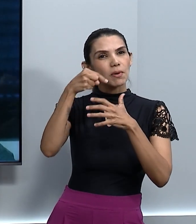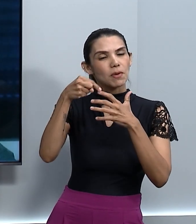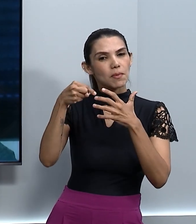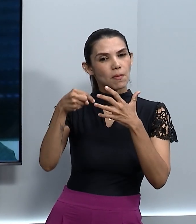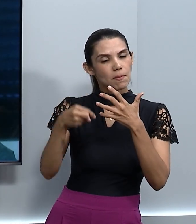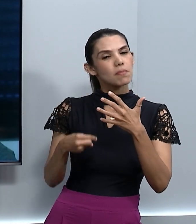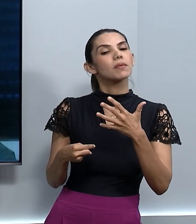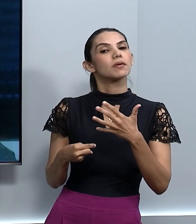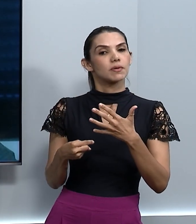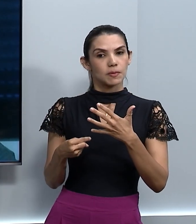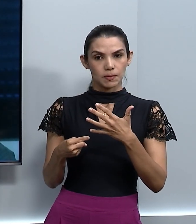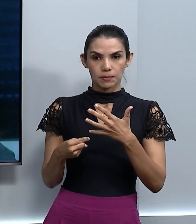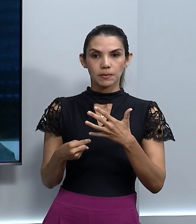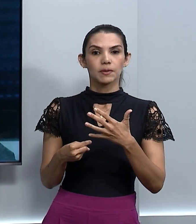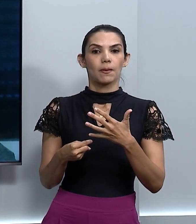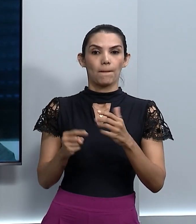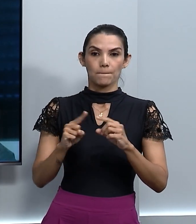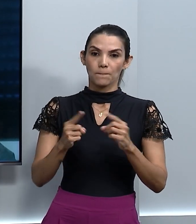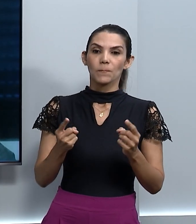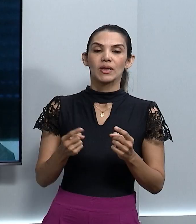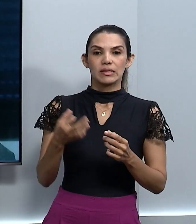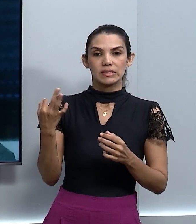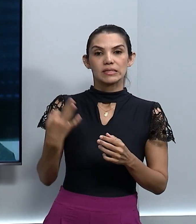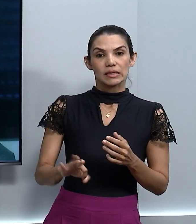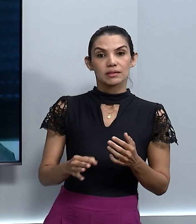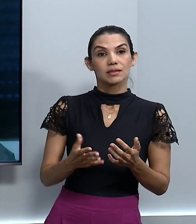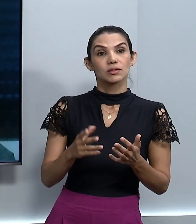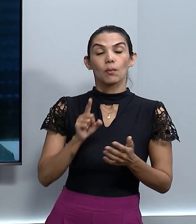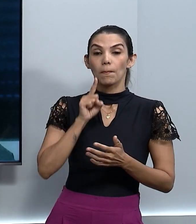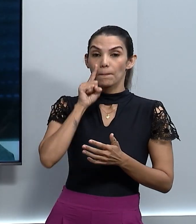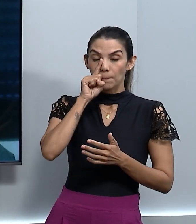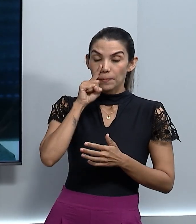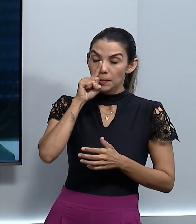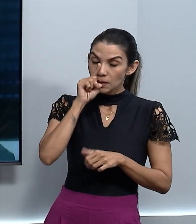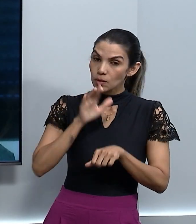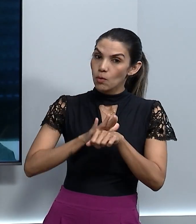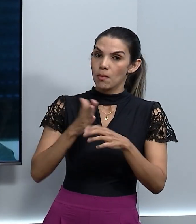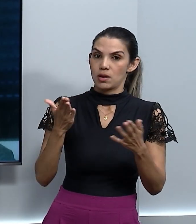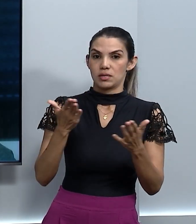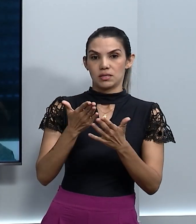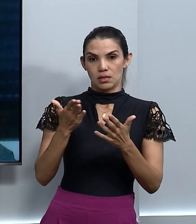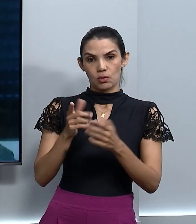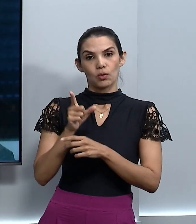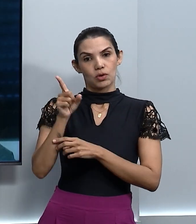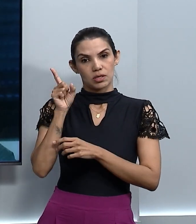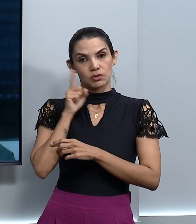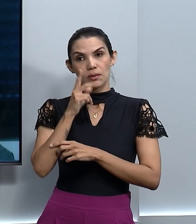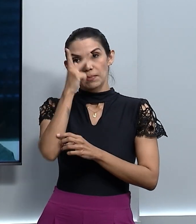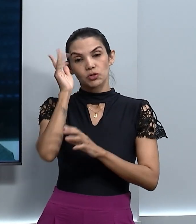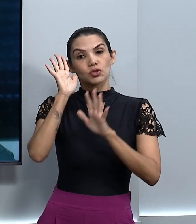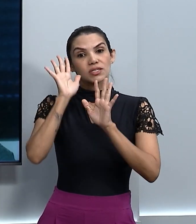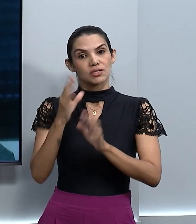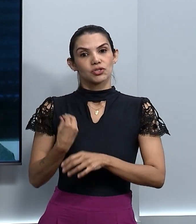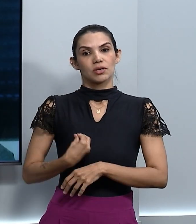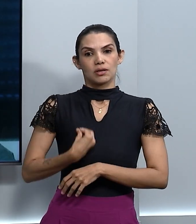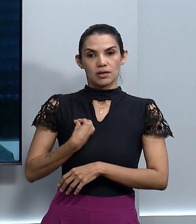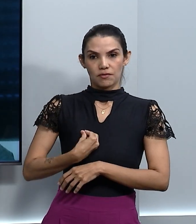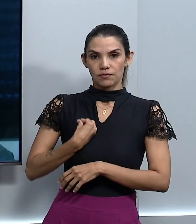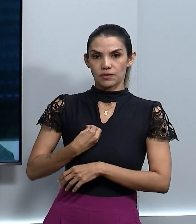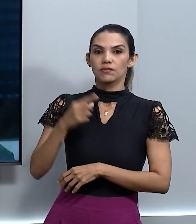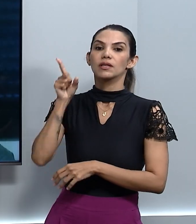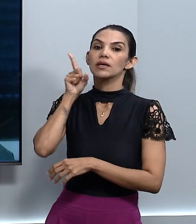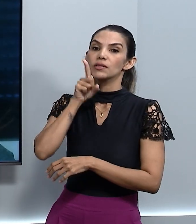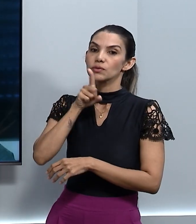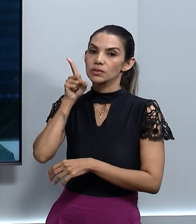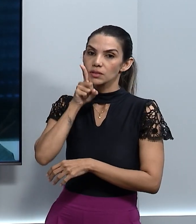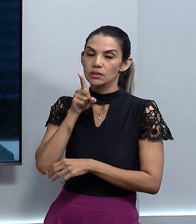né? Mas, com certeza, o risco é maior, né? Então, tanto para quem já está no território dos Estados